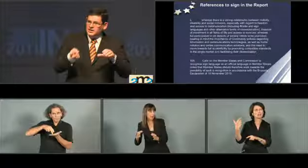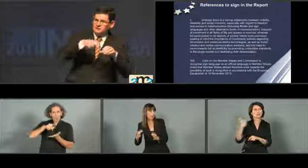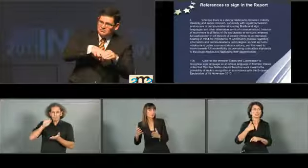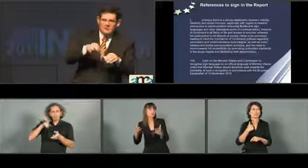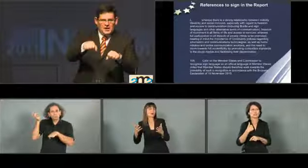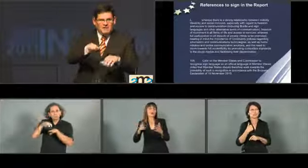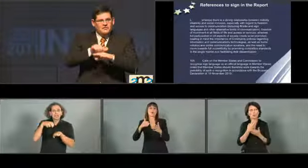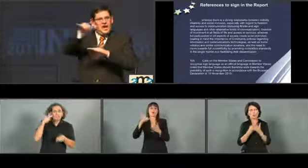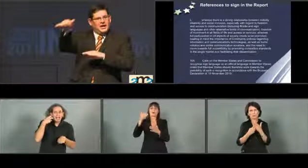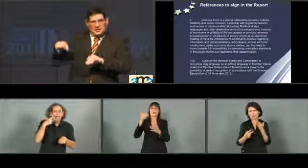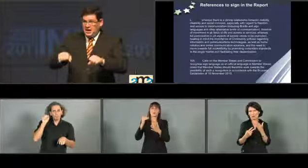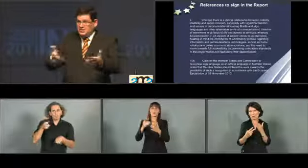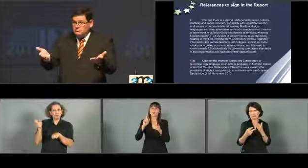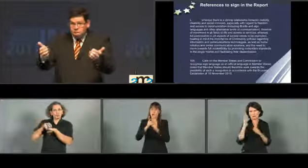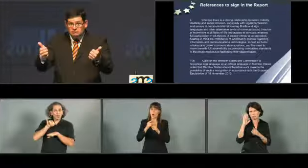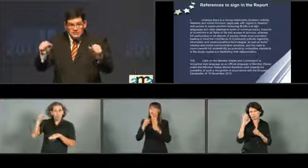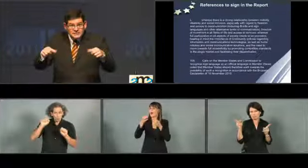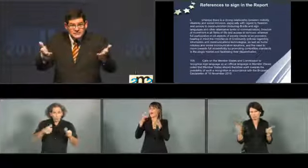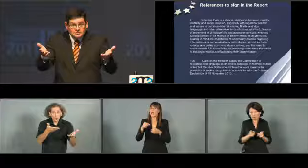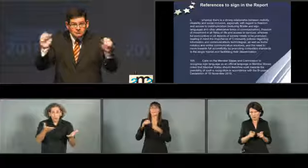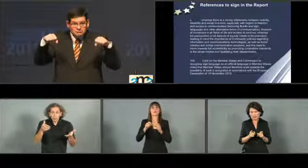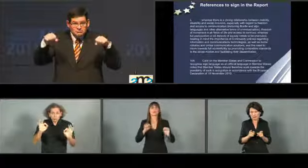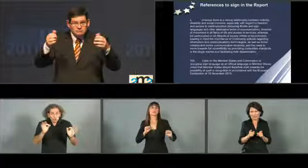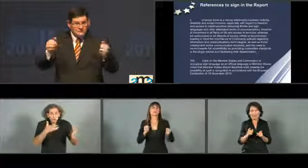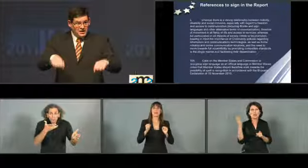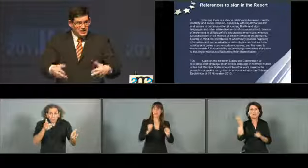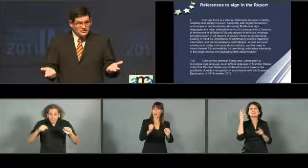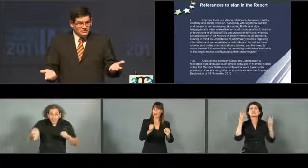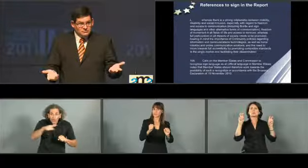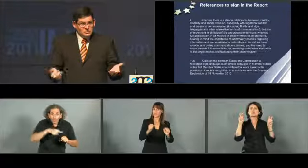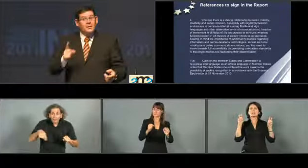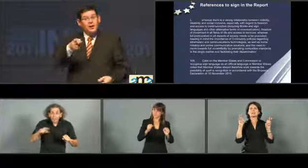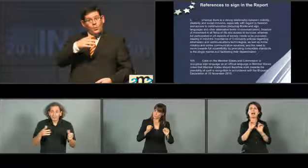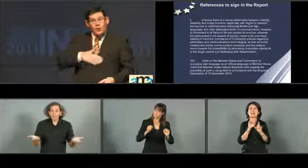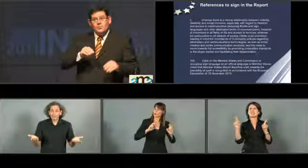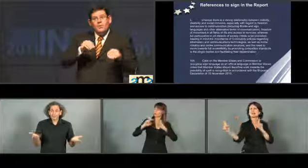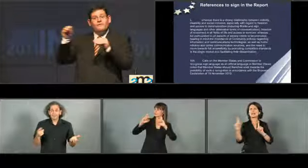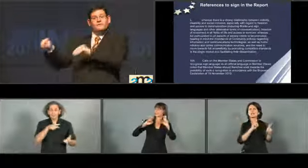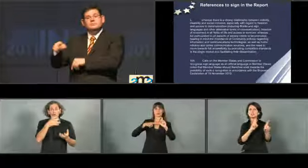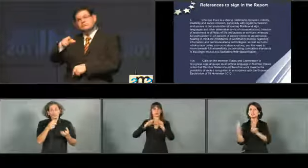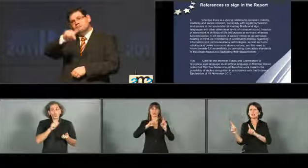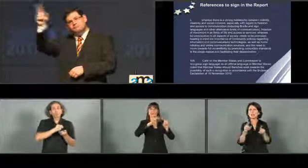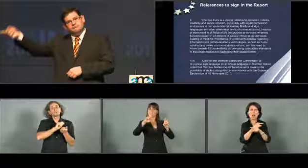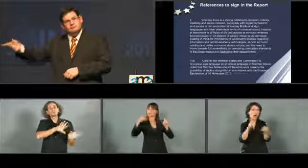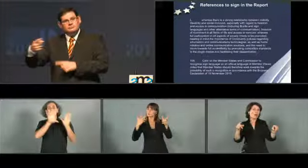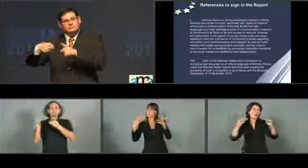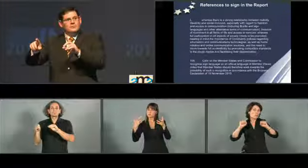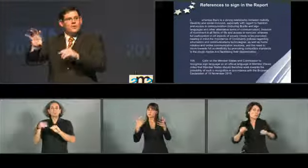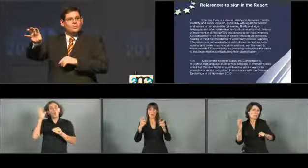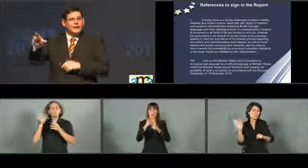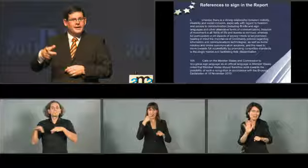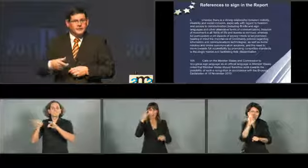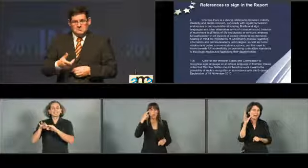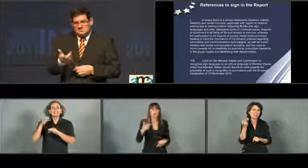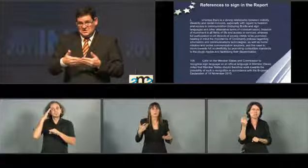Alors ça peut vous paraître étonnant quand on a ses jambes, mais c'est par exemple pouvoir prendre le train en